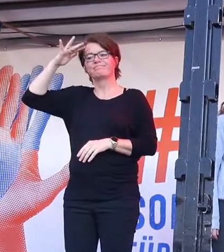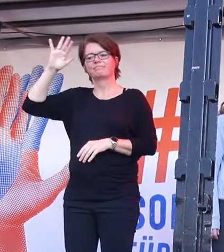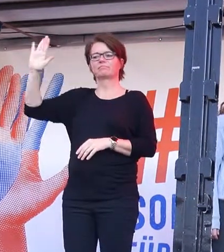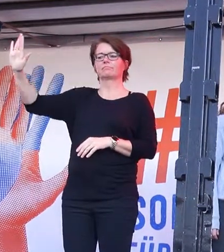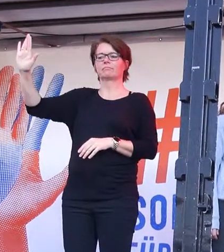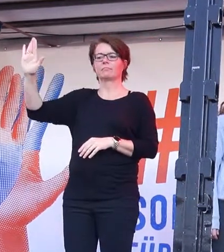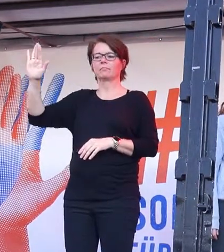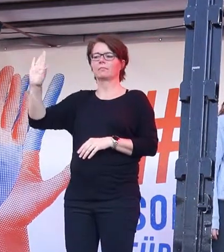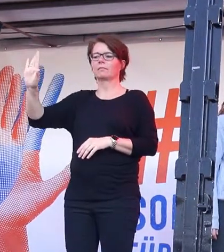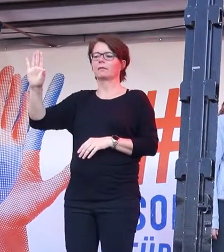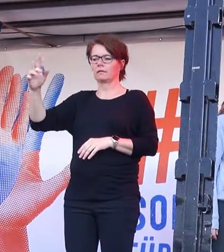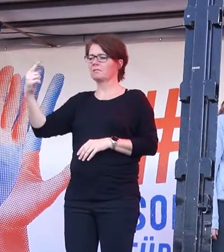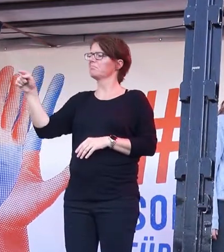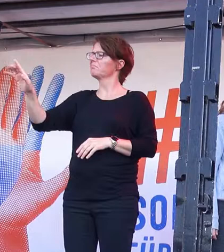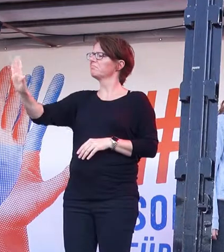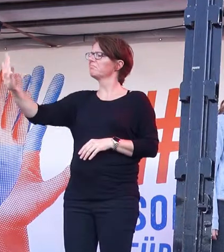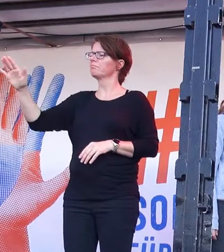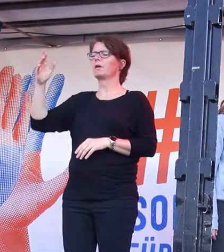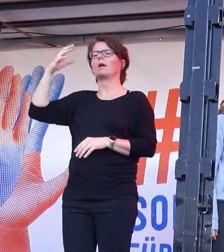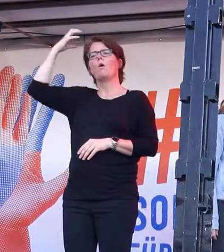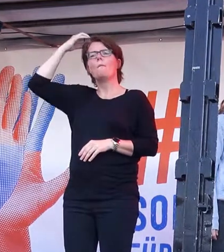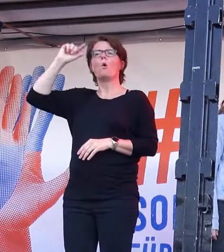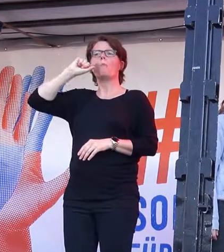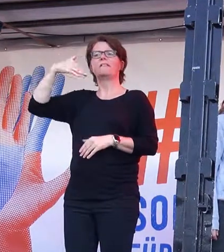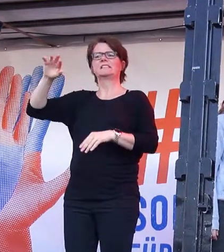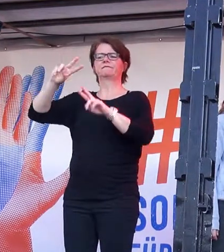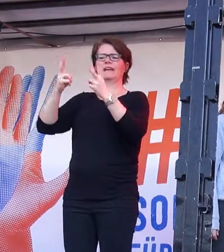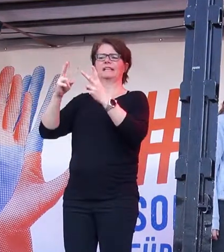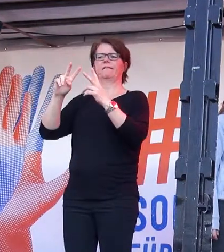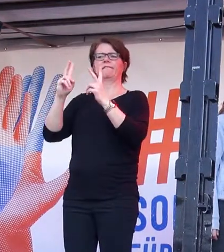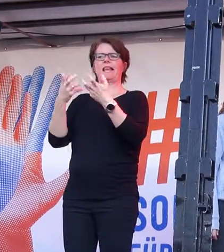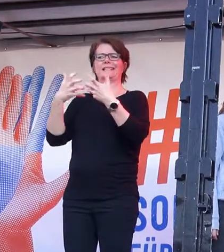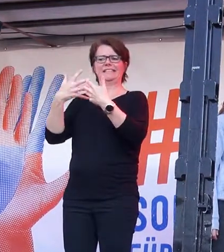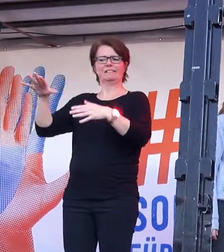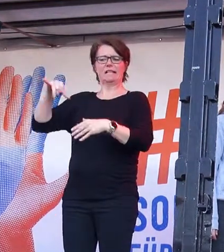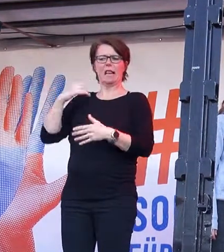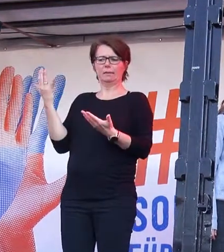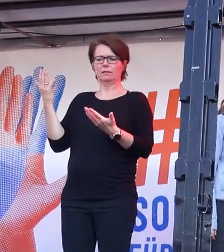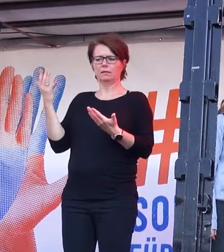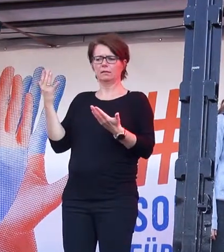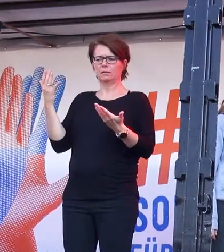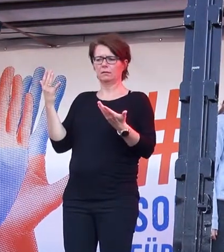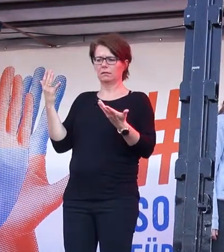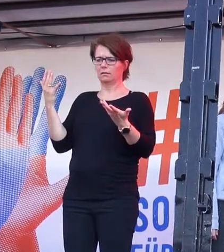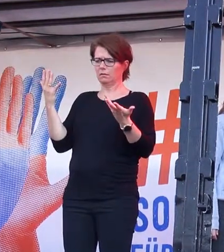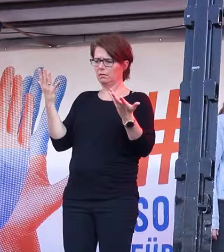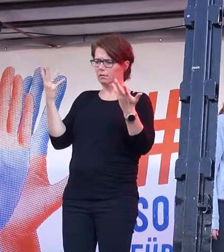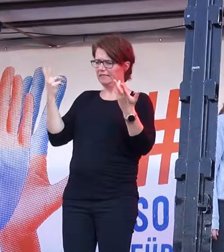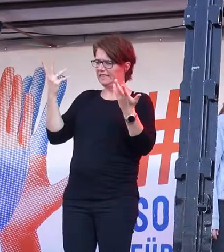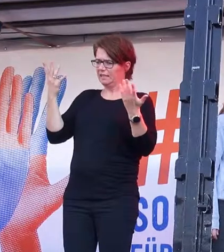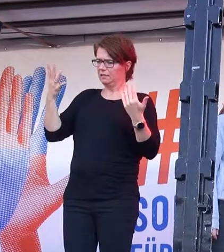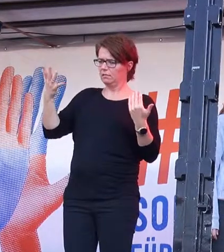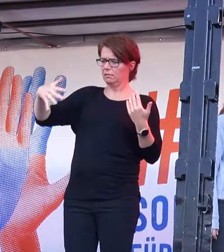Roma, denn kümmert's, wenn es in ihrem Land regnet und nicht nur, wenn es im Görlitzer Park